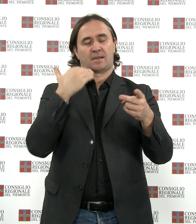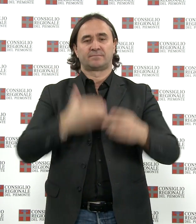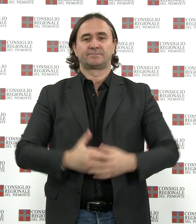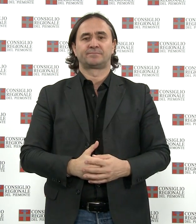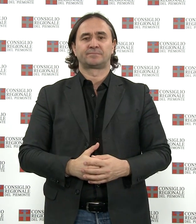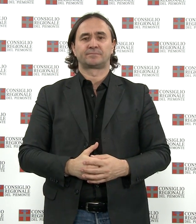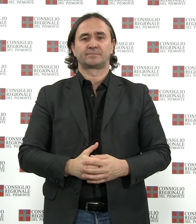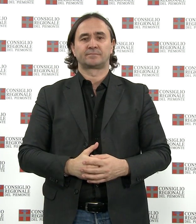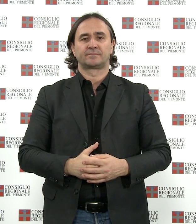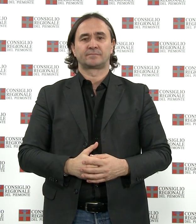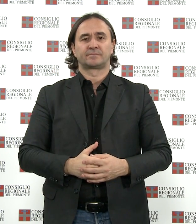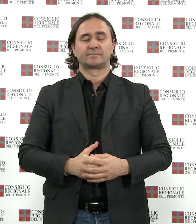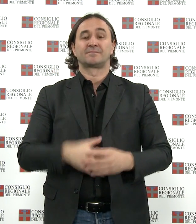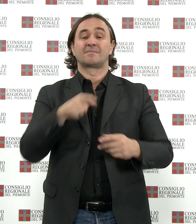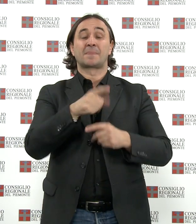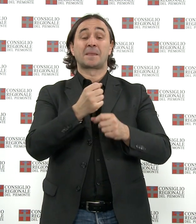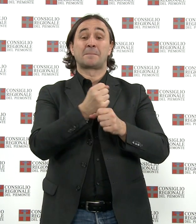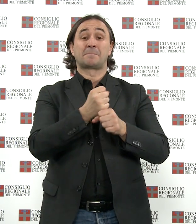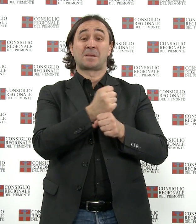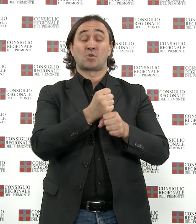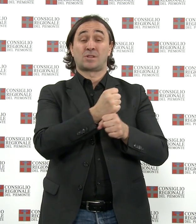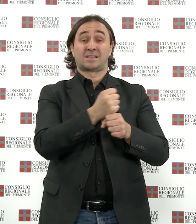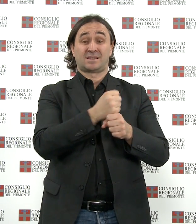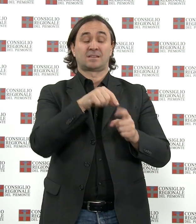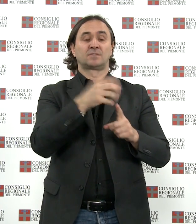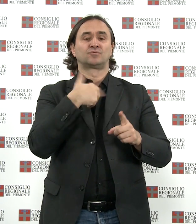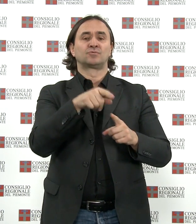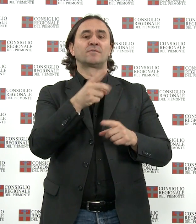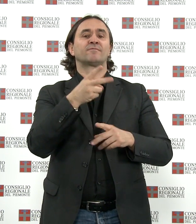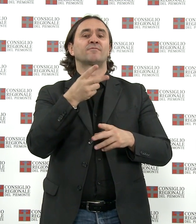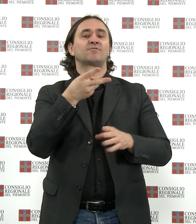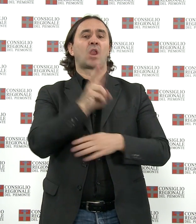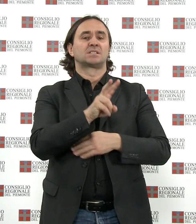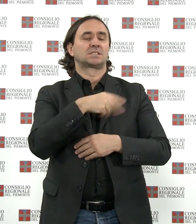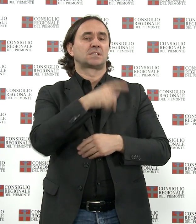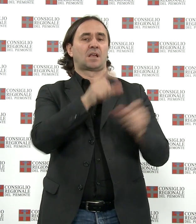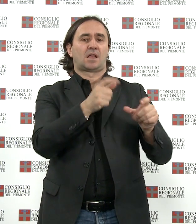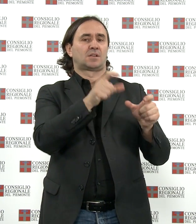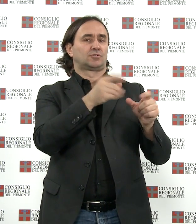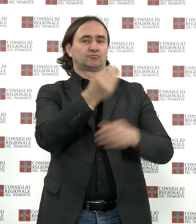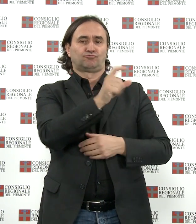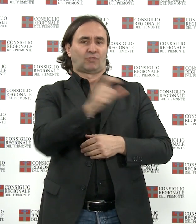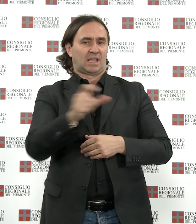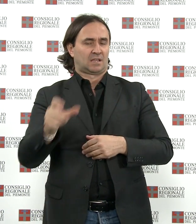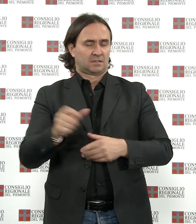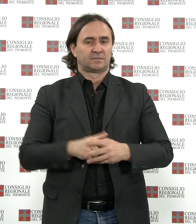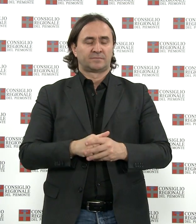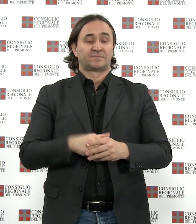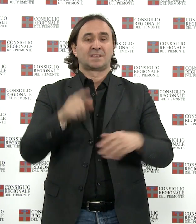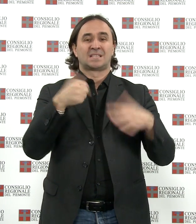Il Piemonte ha la sua legge contro la violenza di genere. Il provvedimento, approvato a maggioranza 16 febbraio, amplia il quadro delle disposizioni